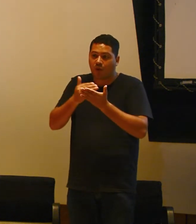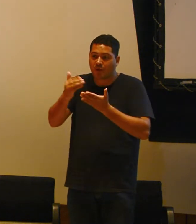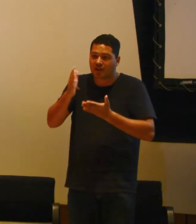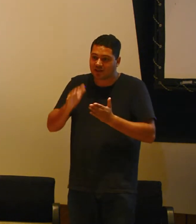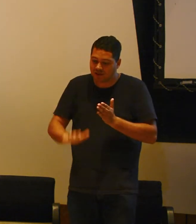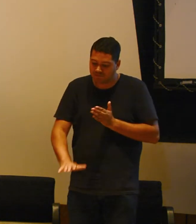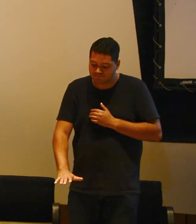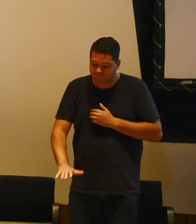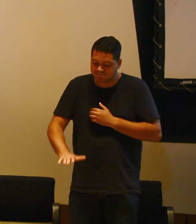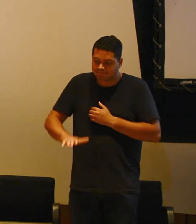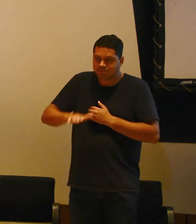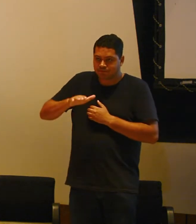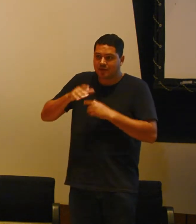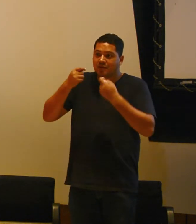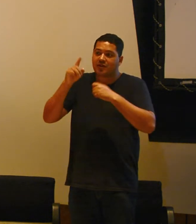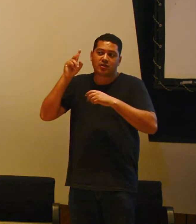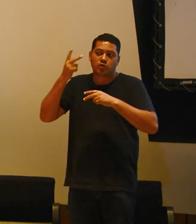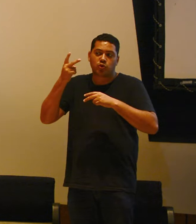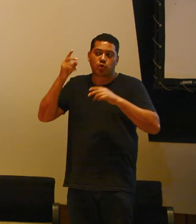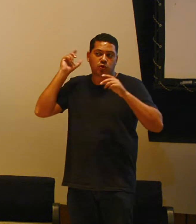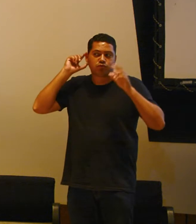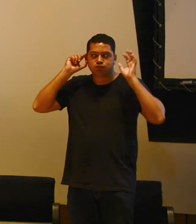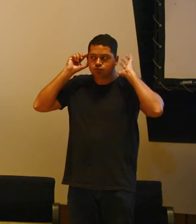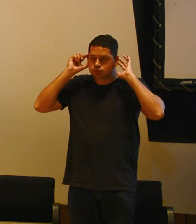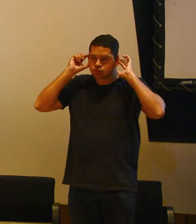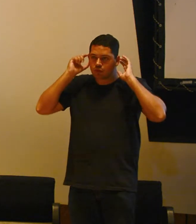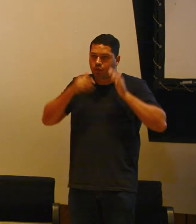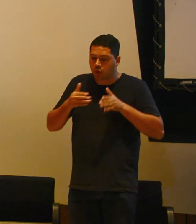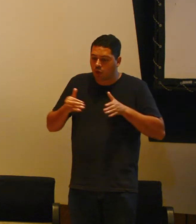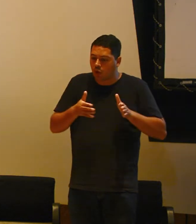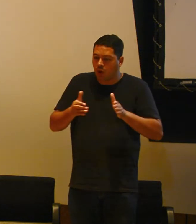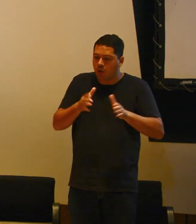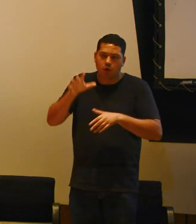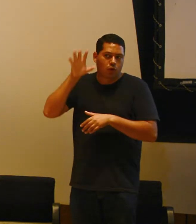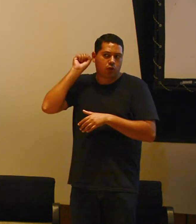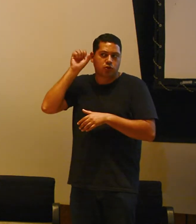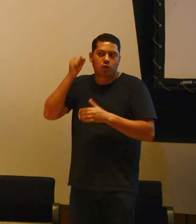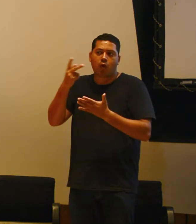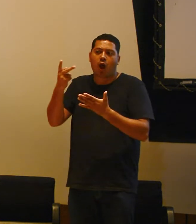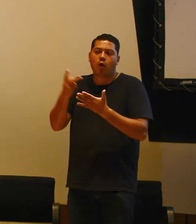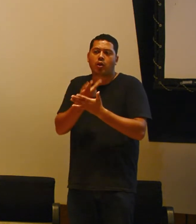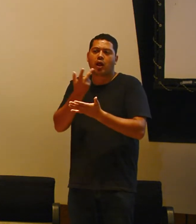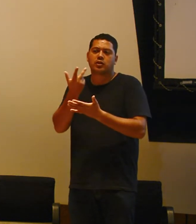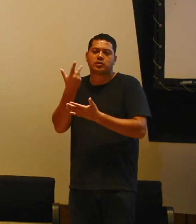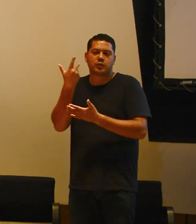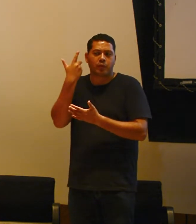que acontecer nas duas orelhas. O caminho da audição ela acontece naturalmente e